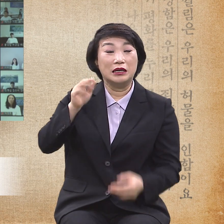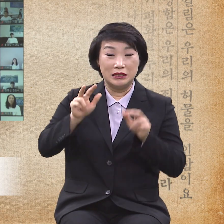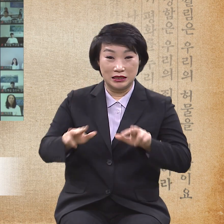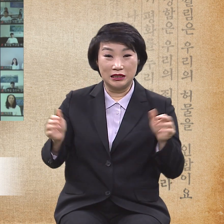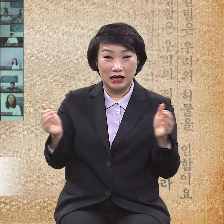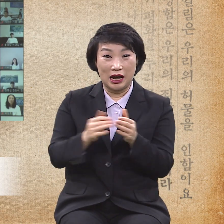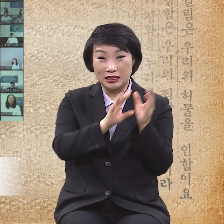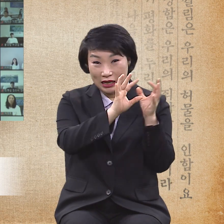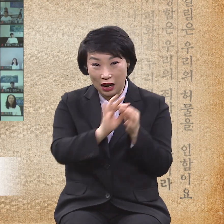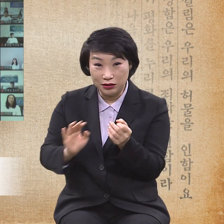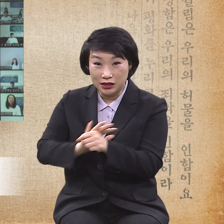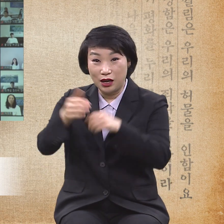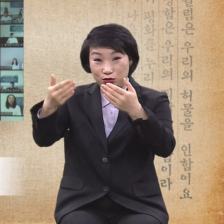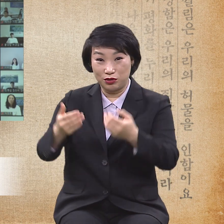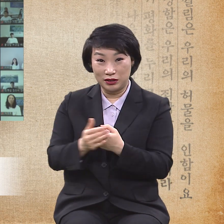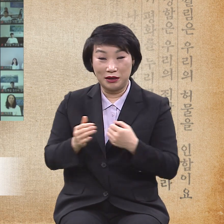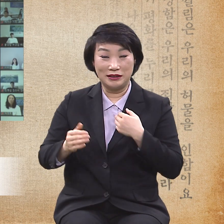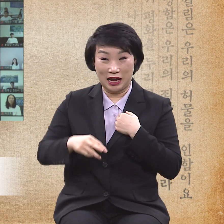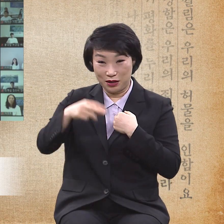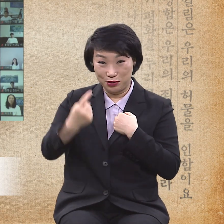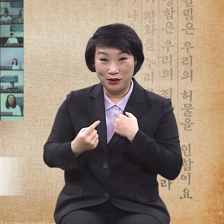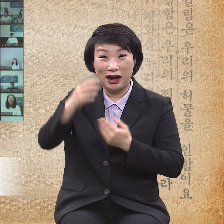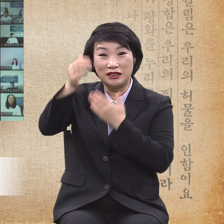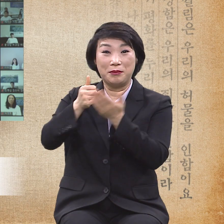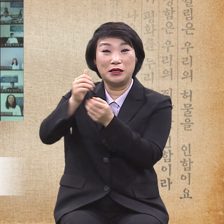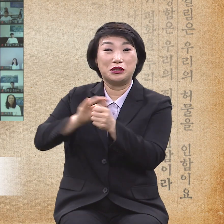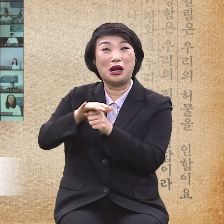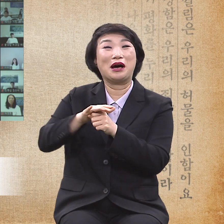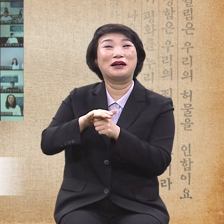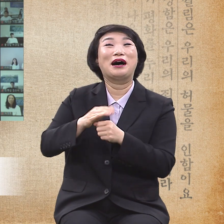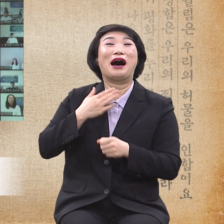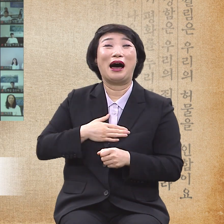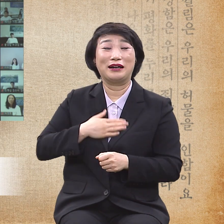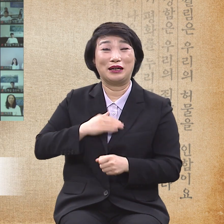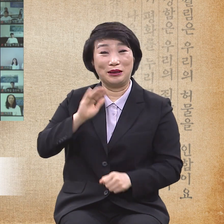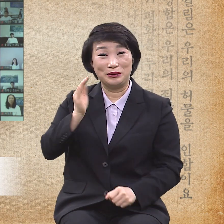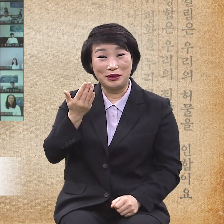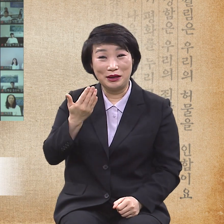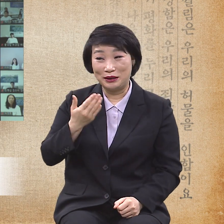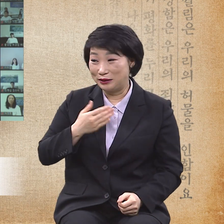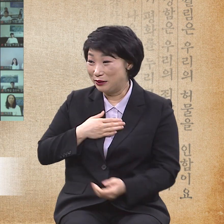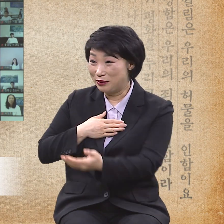오늘날까지 사랑하셨기에 나도 그 사랑을 받을 수 있었다는데